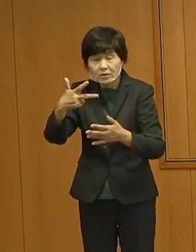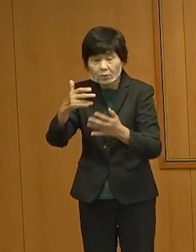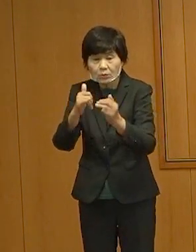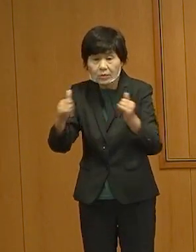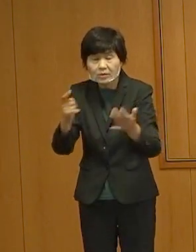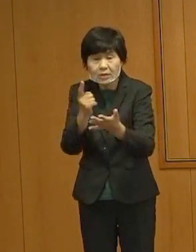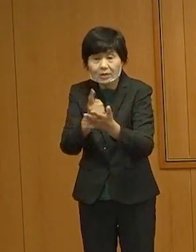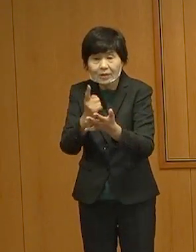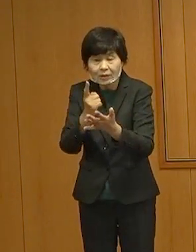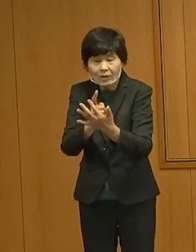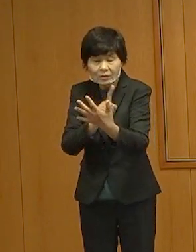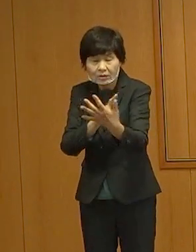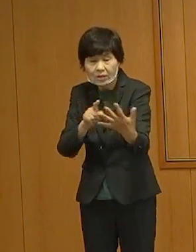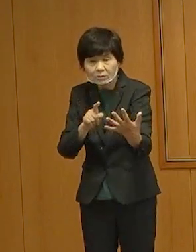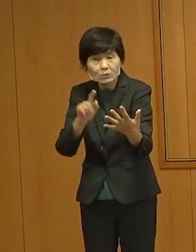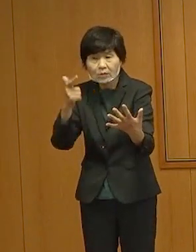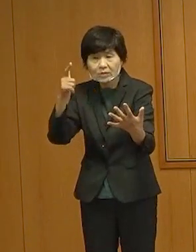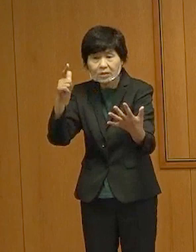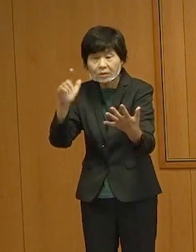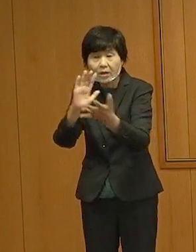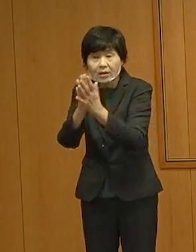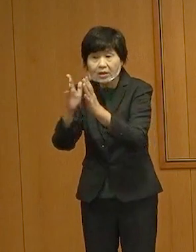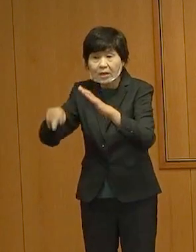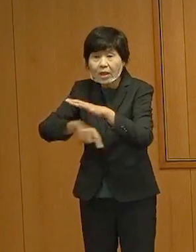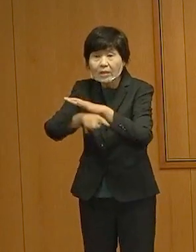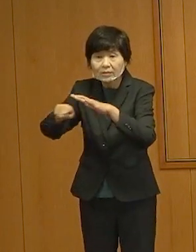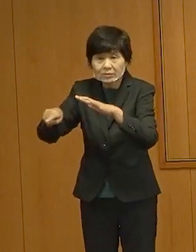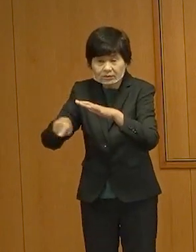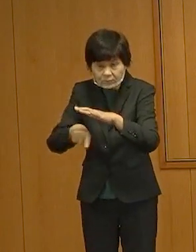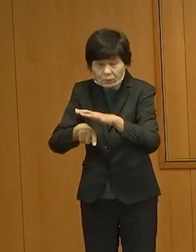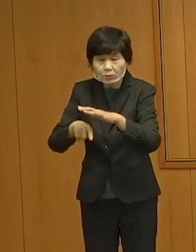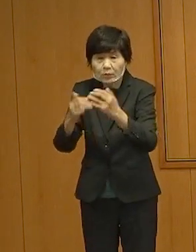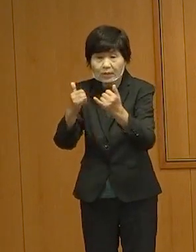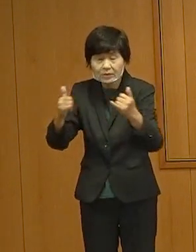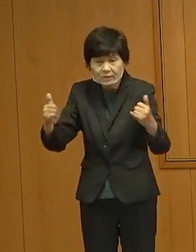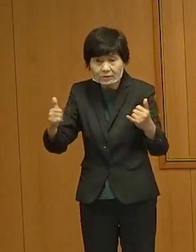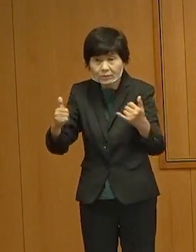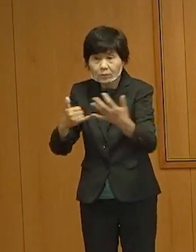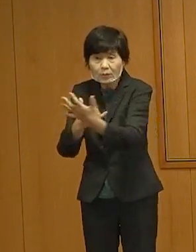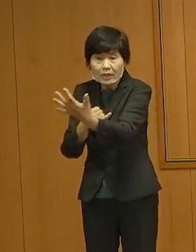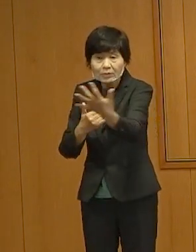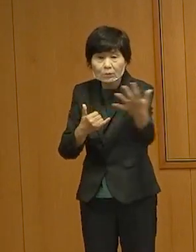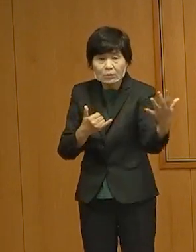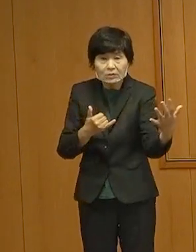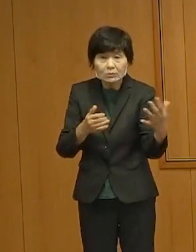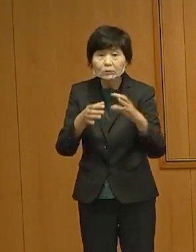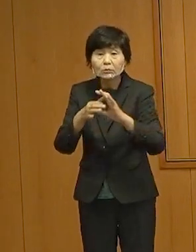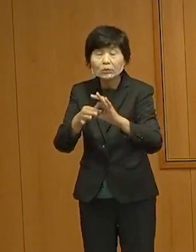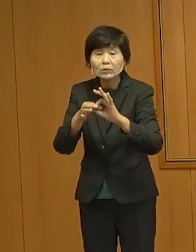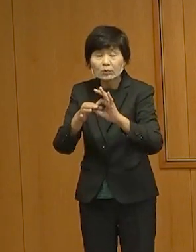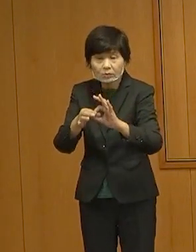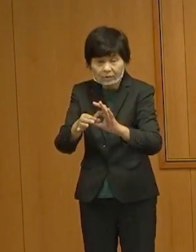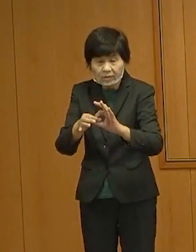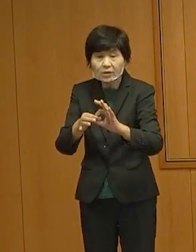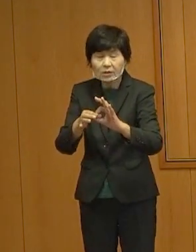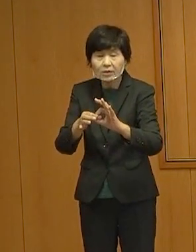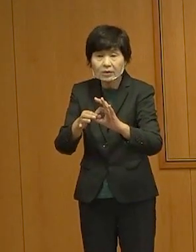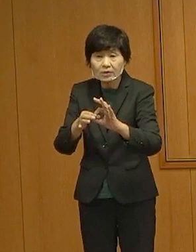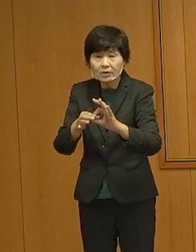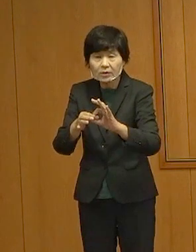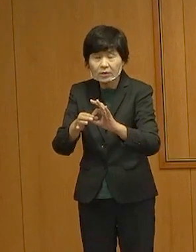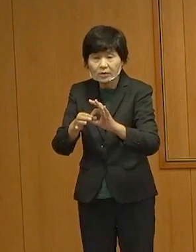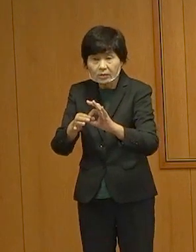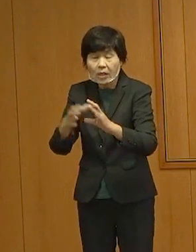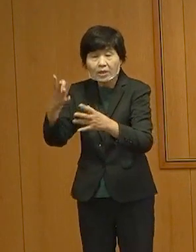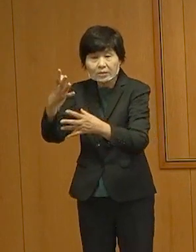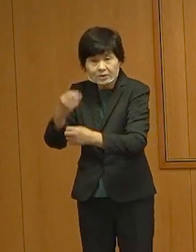ありませんので、うまく県内で網羅できるような状況というのを考慮して、まあ、時期と